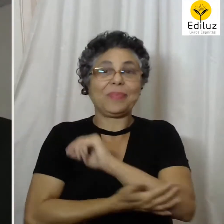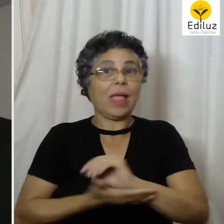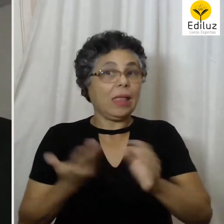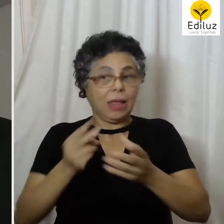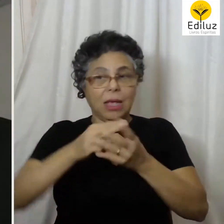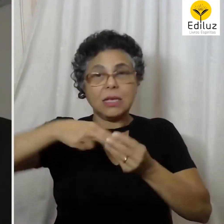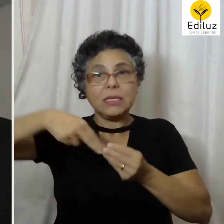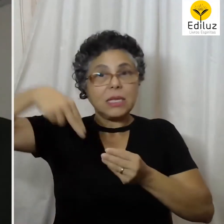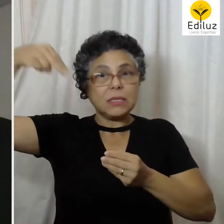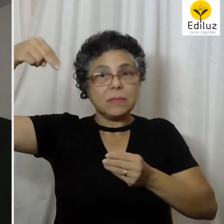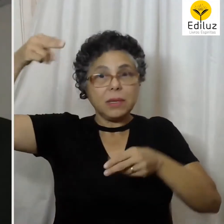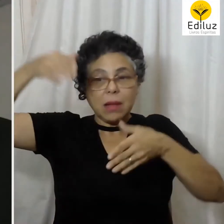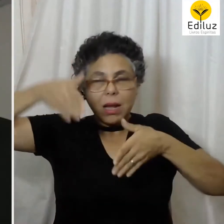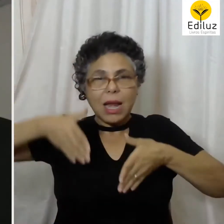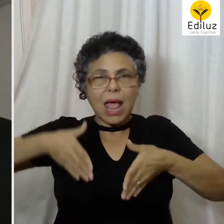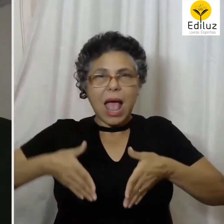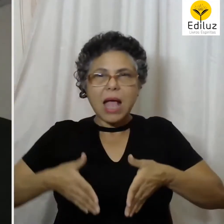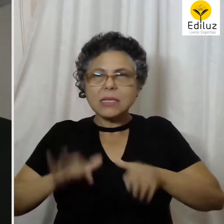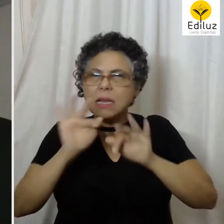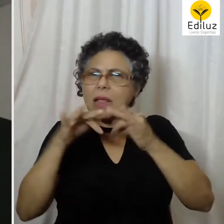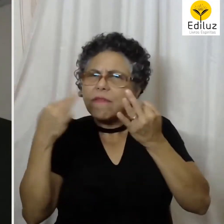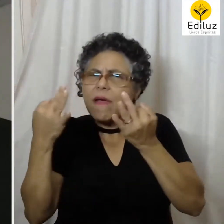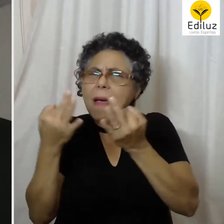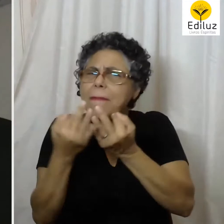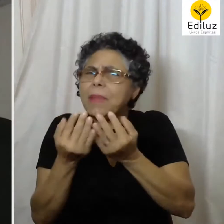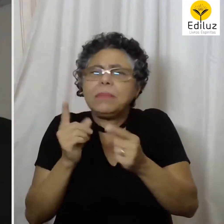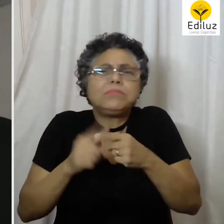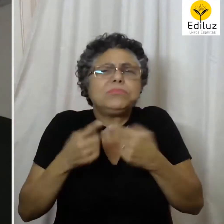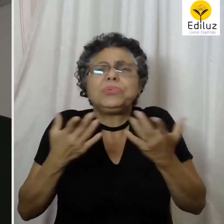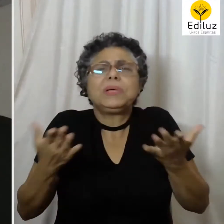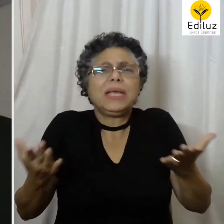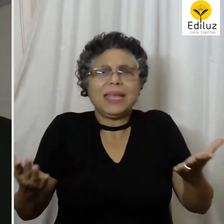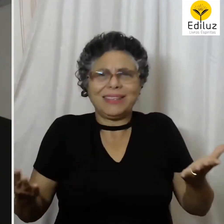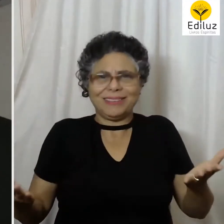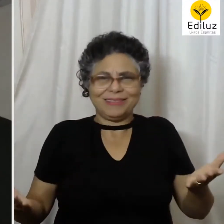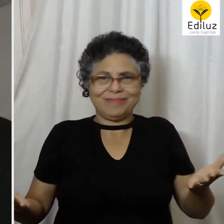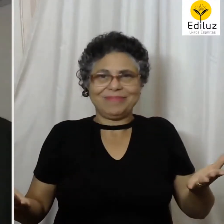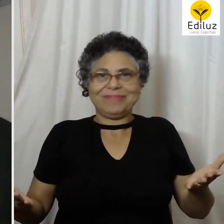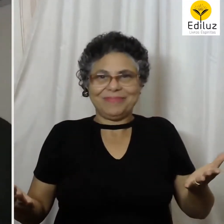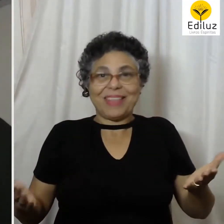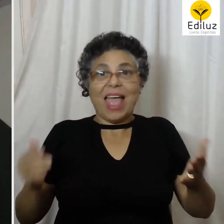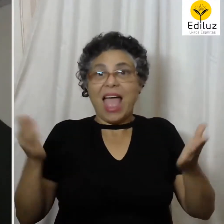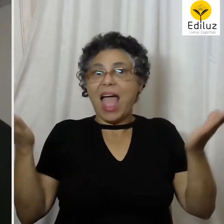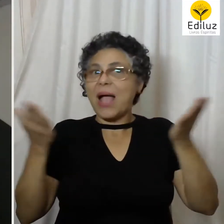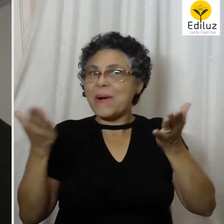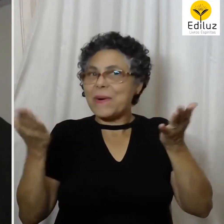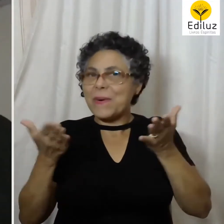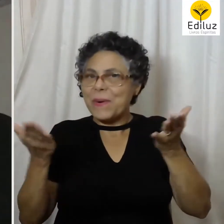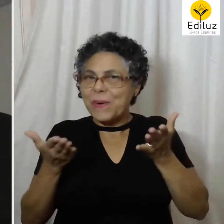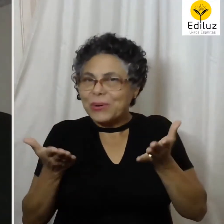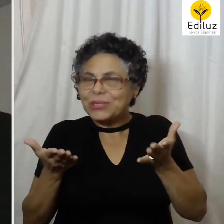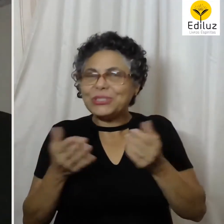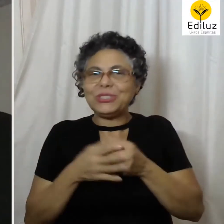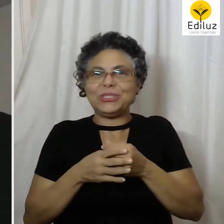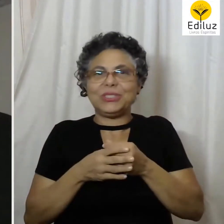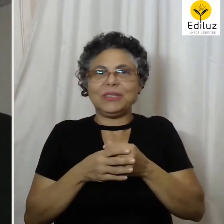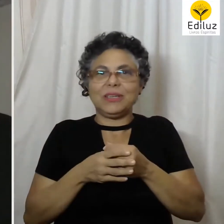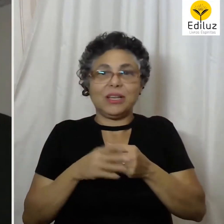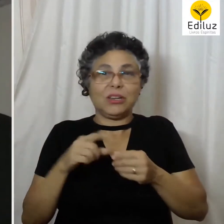eles nascem no seio familiar, né? O fato é que hoje não se